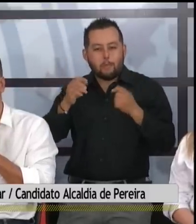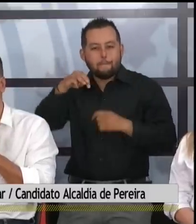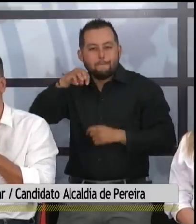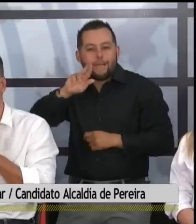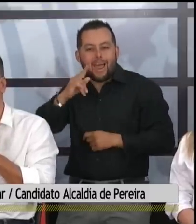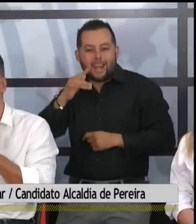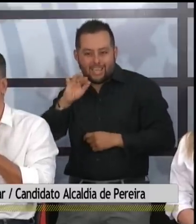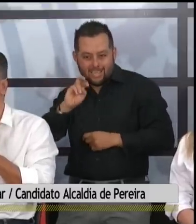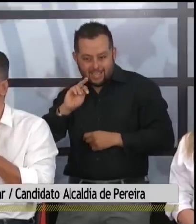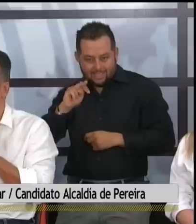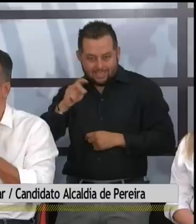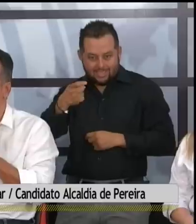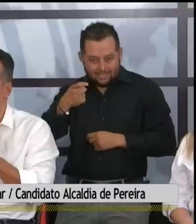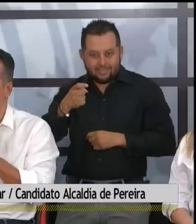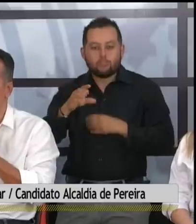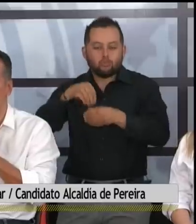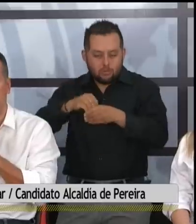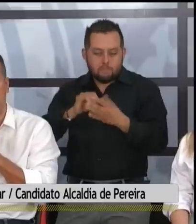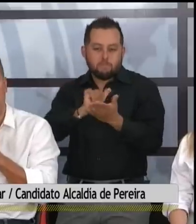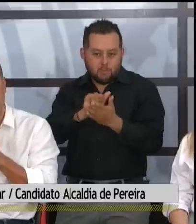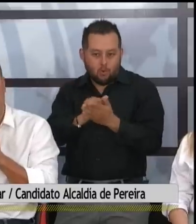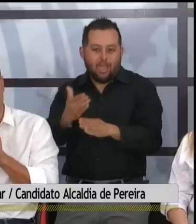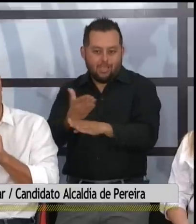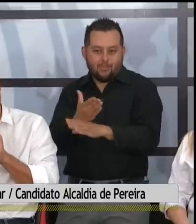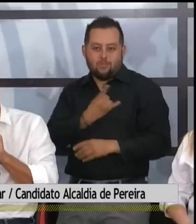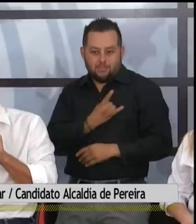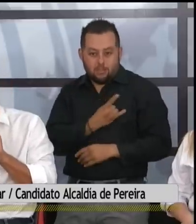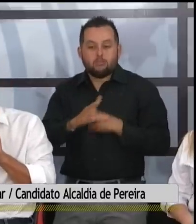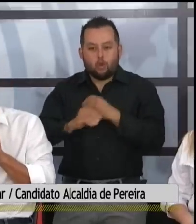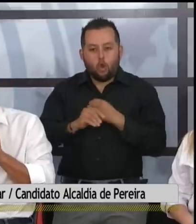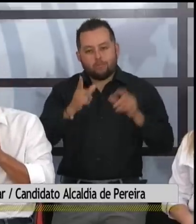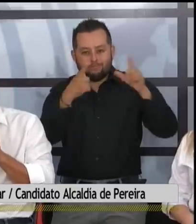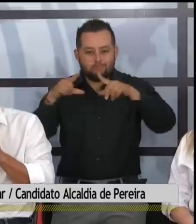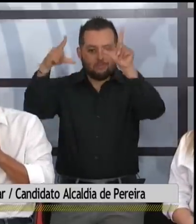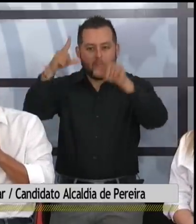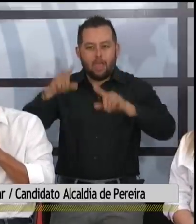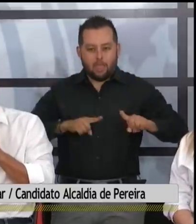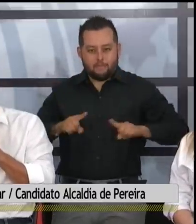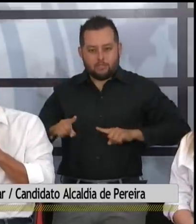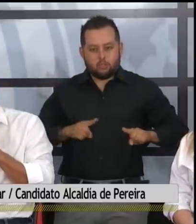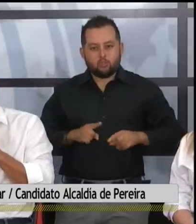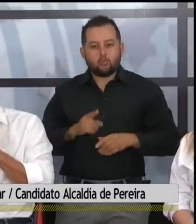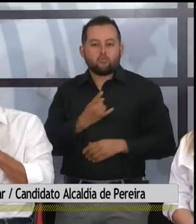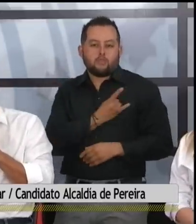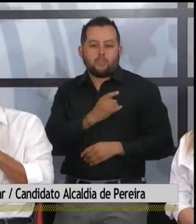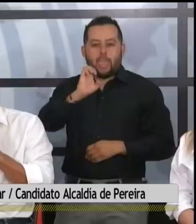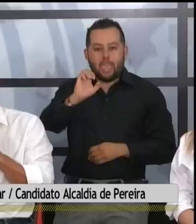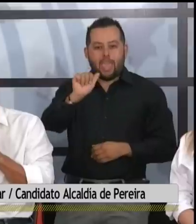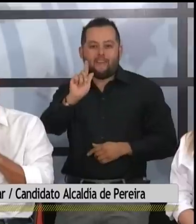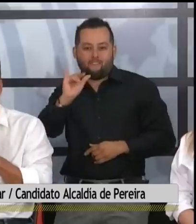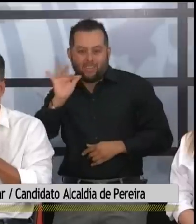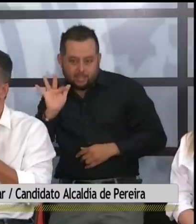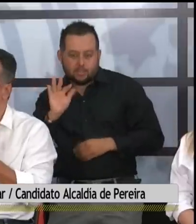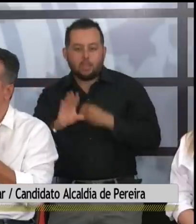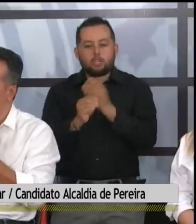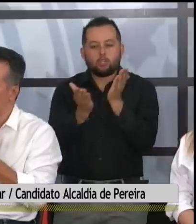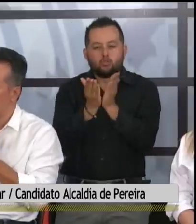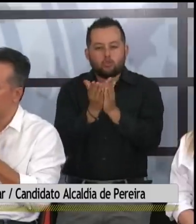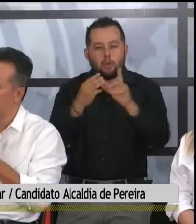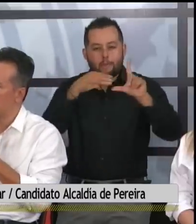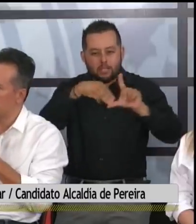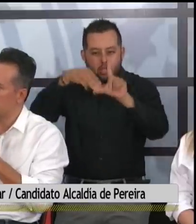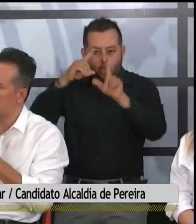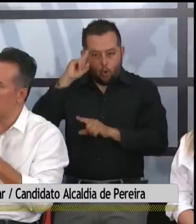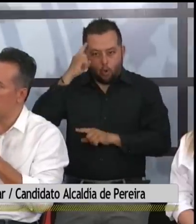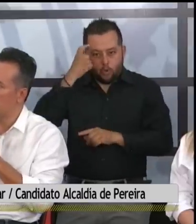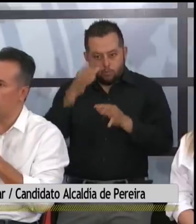de Colombia. Tengo una especialización en administración de la Universidad de AFIT. Tengo estudios de maestría en gobierno municipal de